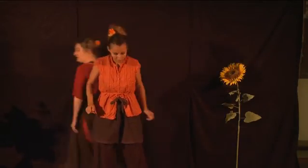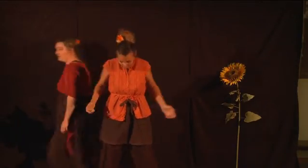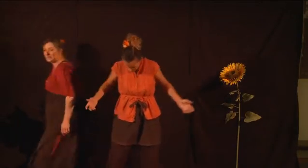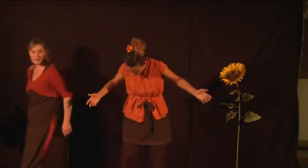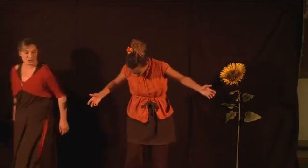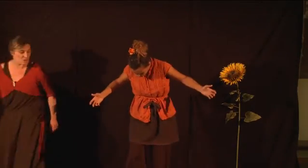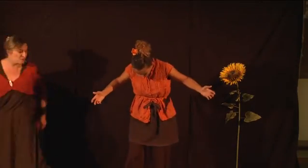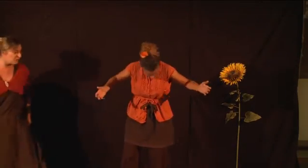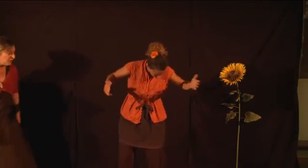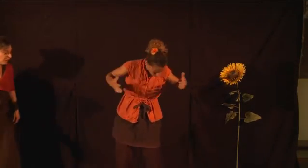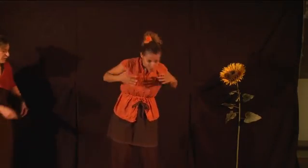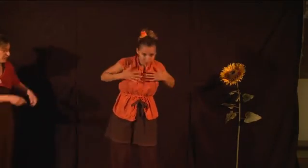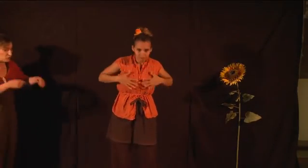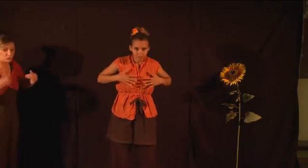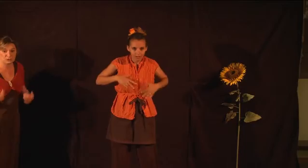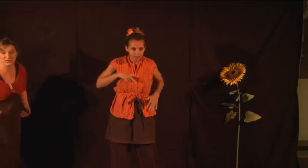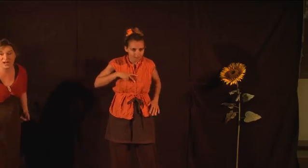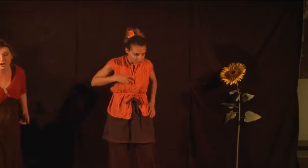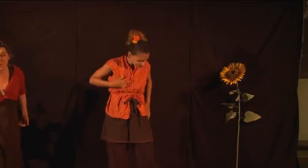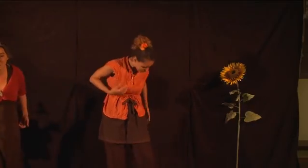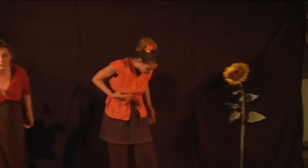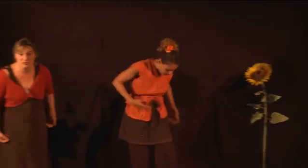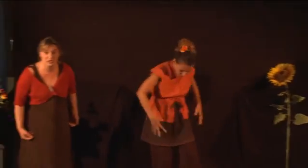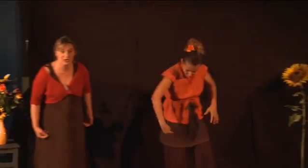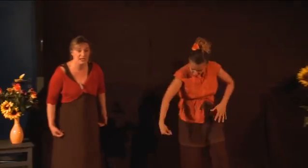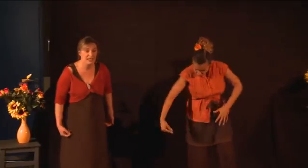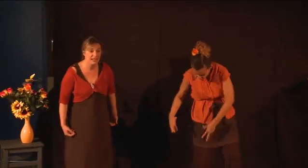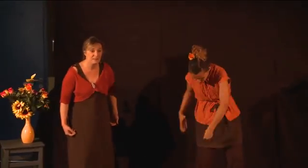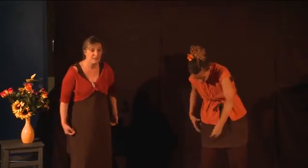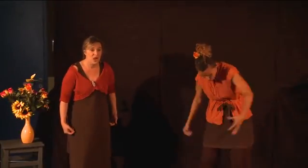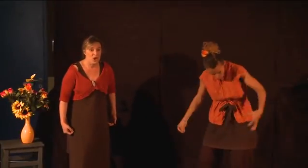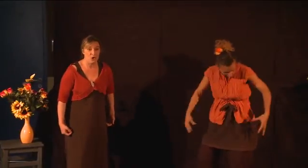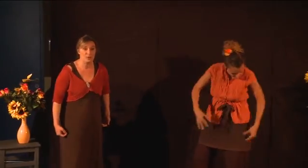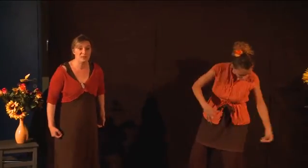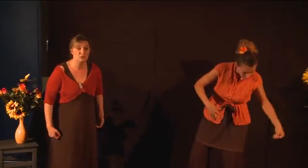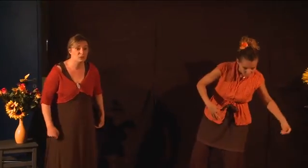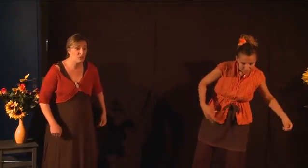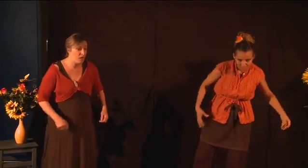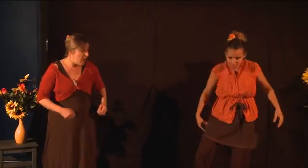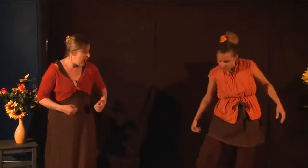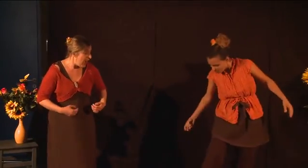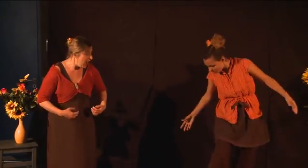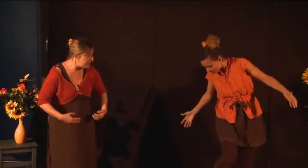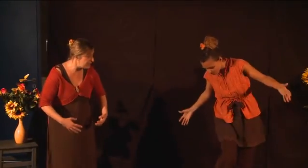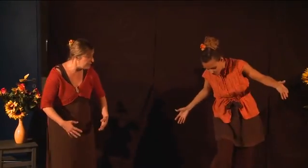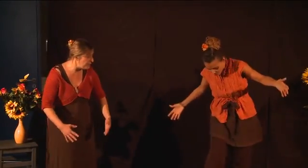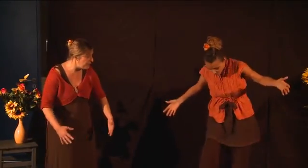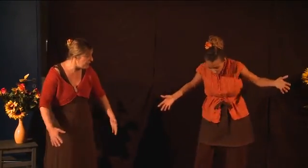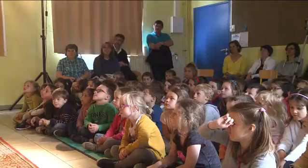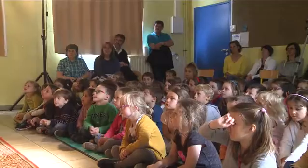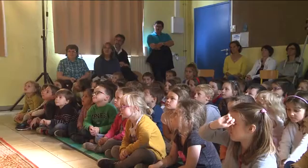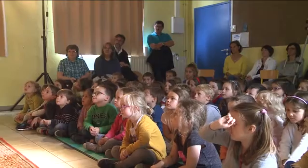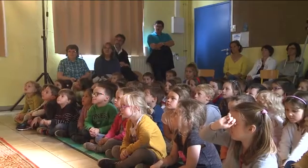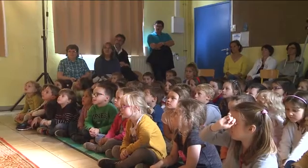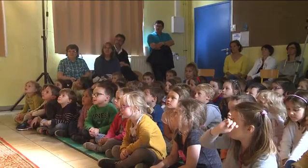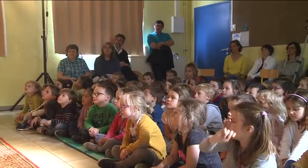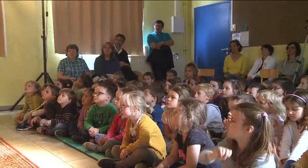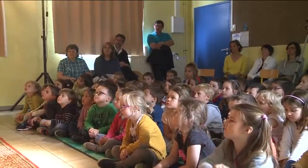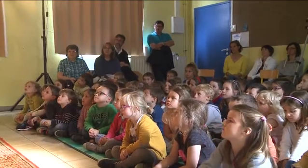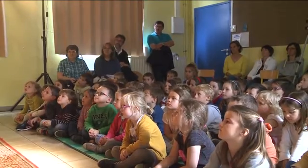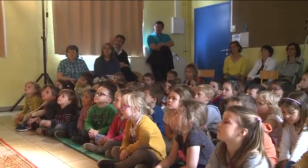la petite fille découvre que sur sa robe toute déchirée, le petit mouton a laissé plein de